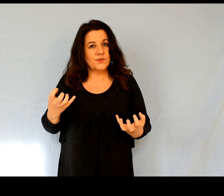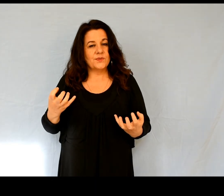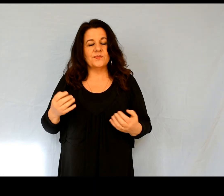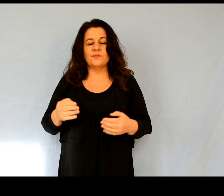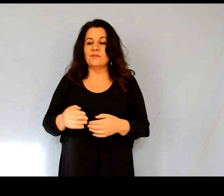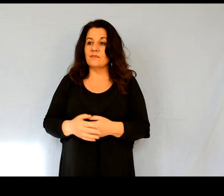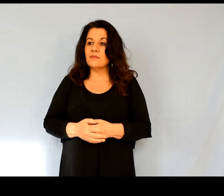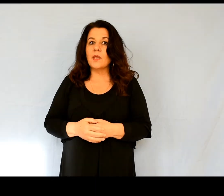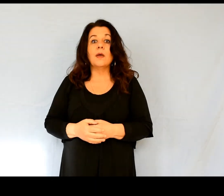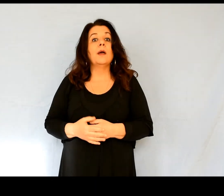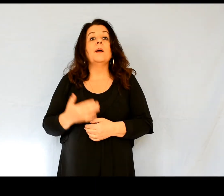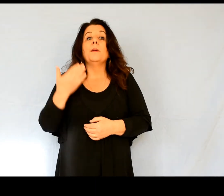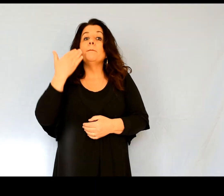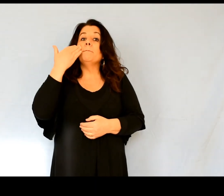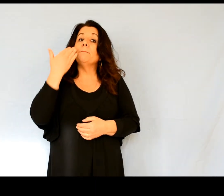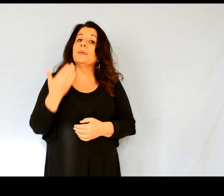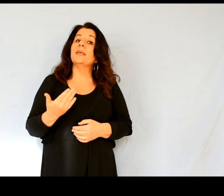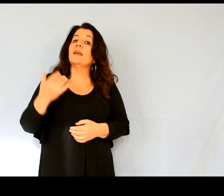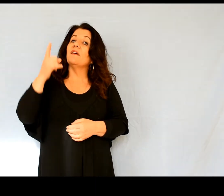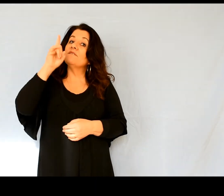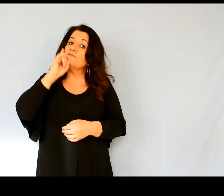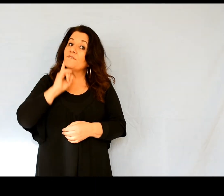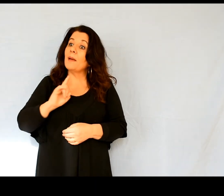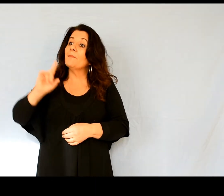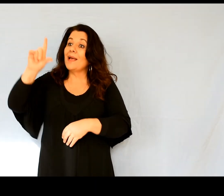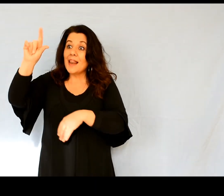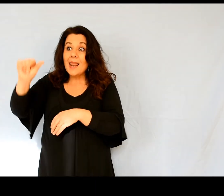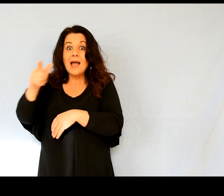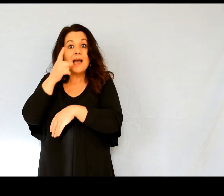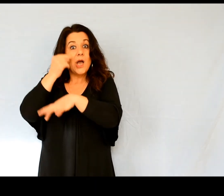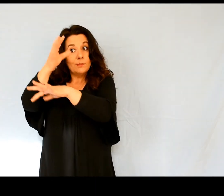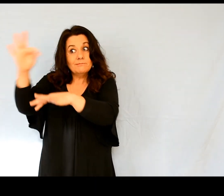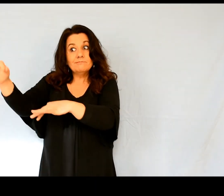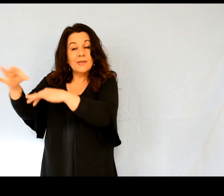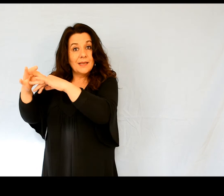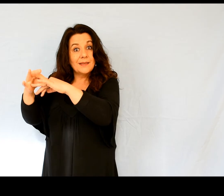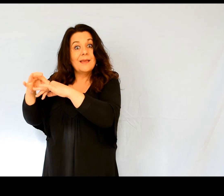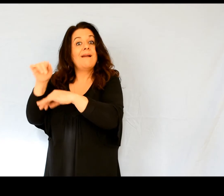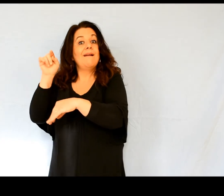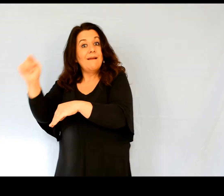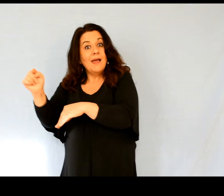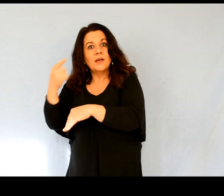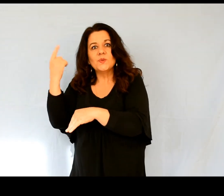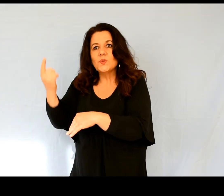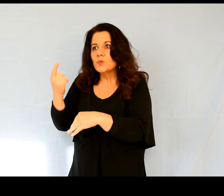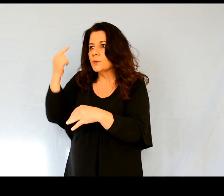Celle qui est mariée a le souci des affaires de ce monde, elle cherche comment plaire à son